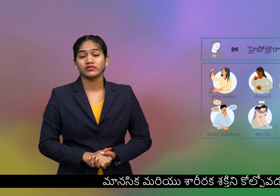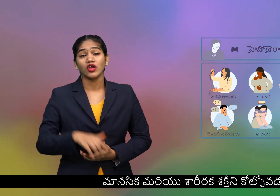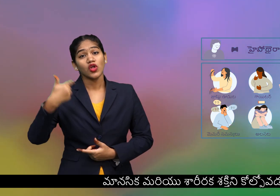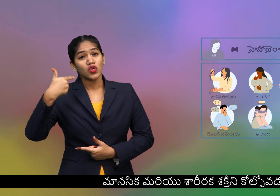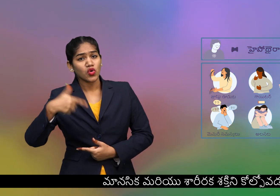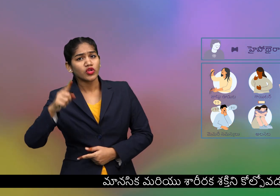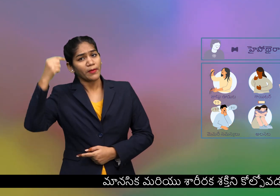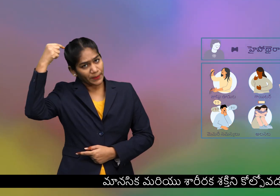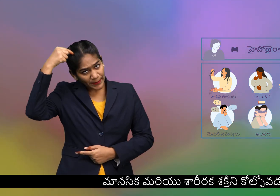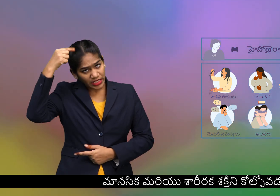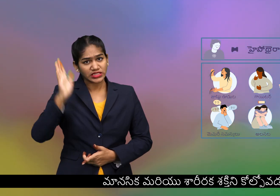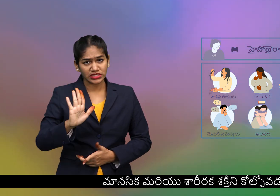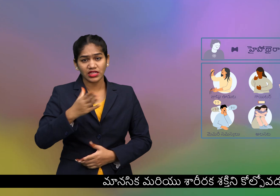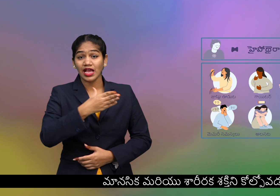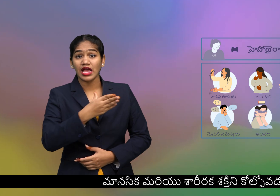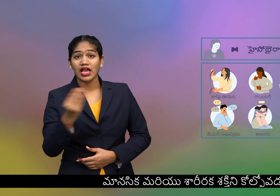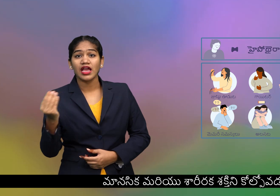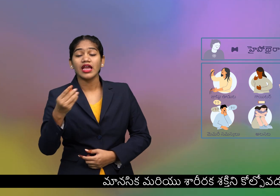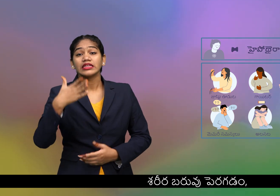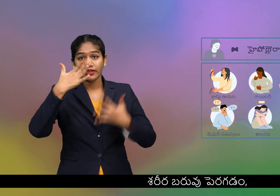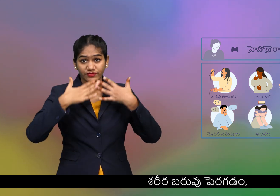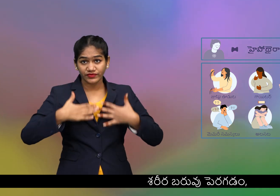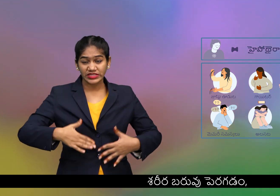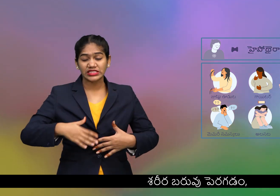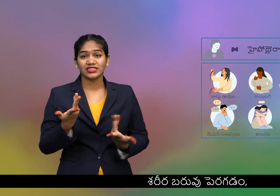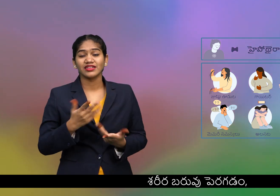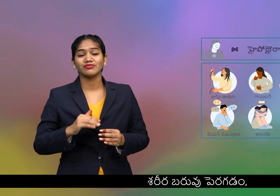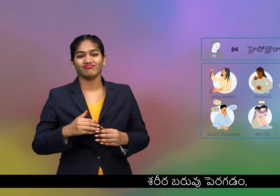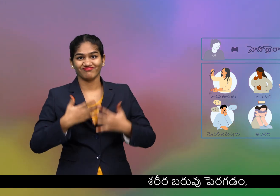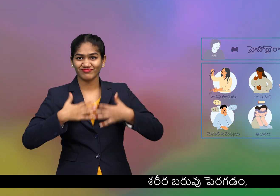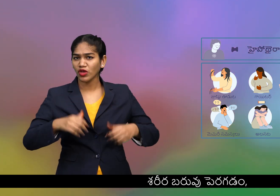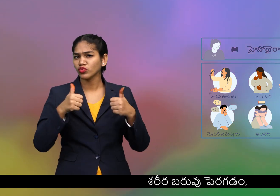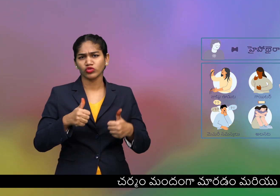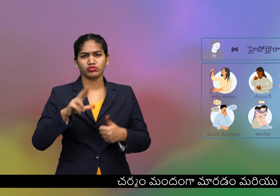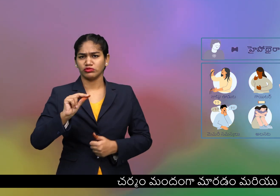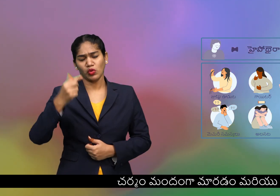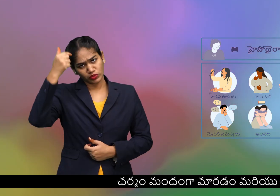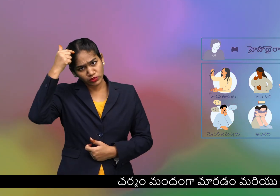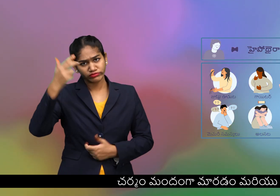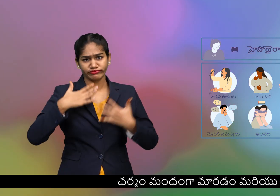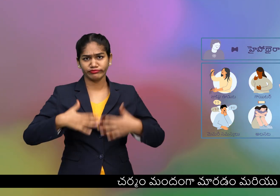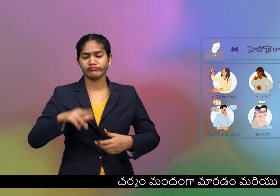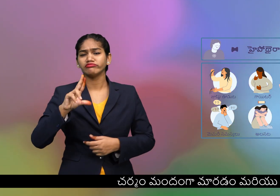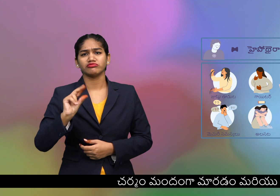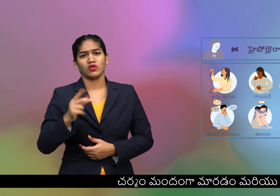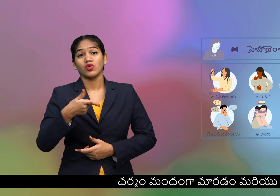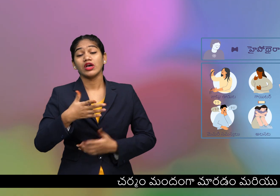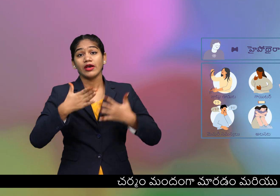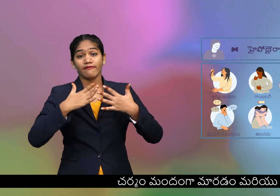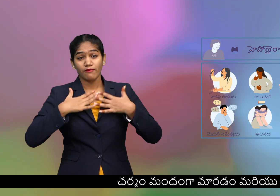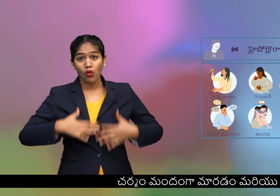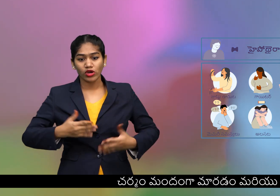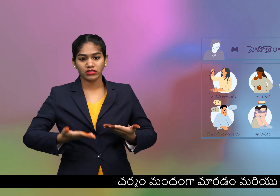మానసిక మరియు శారీరక శక్తిని కోల్పోవడం, శరీర బరువు పెరగడం, చర్మం మందంగా మారడం